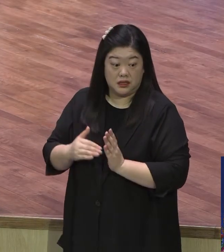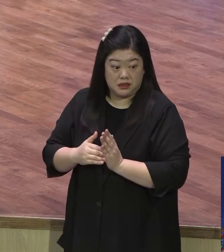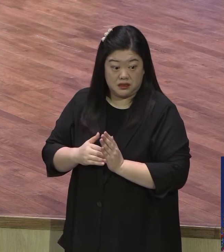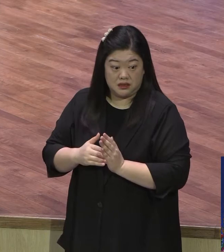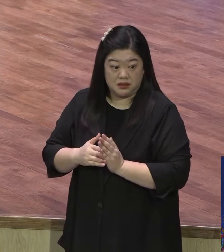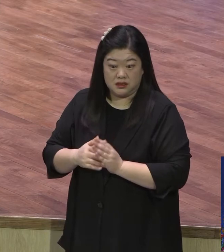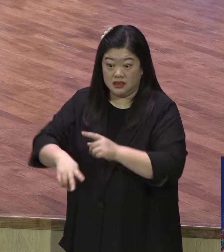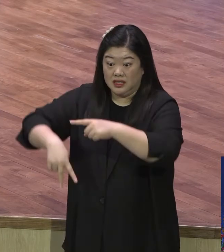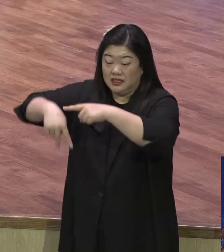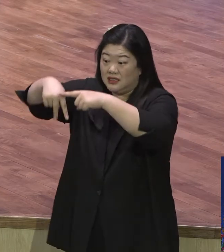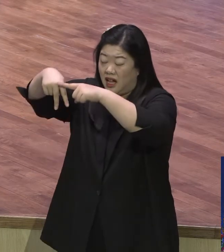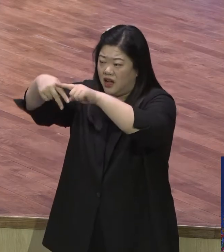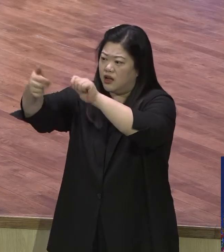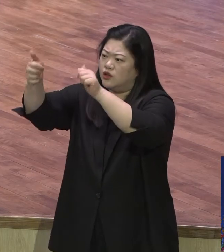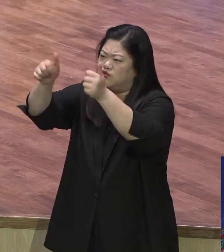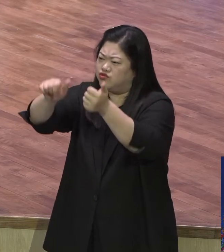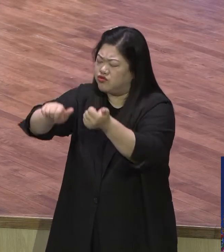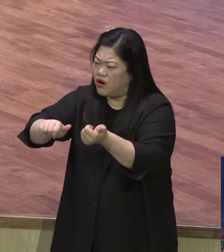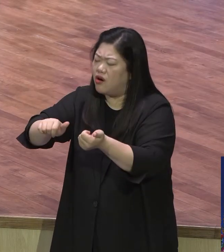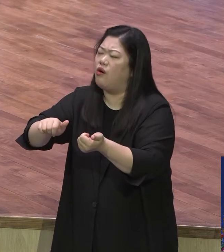문제 죽음 문제